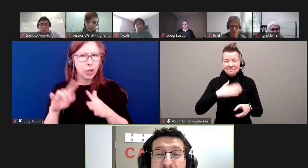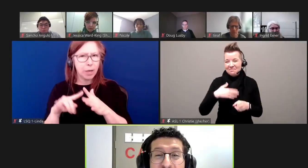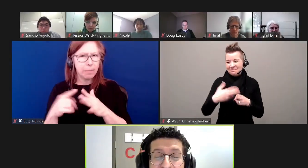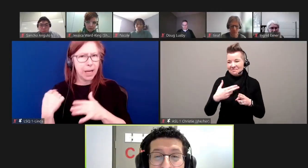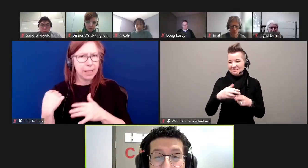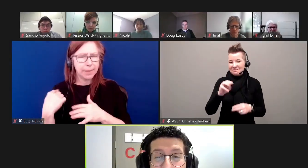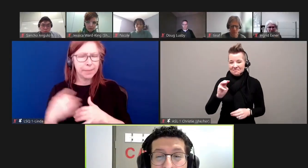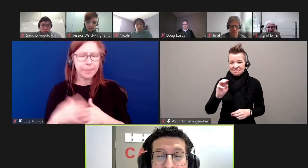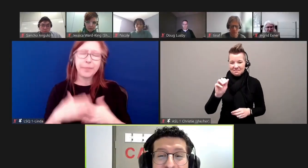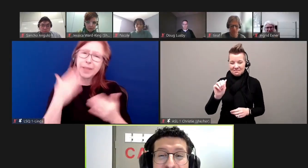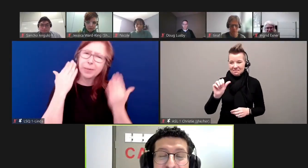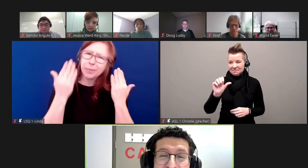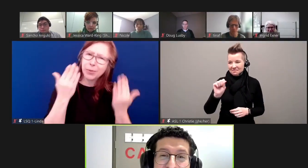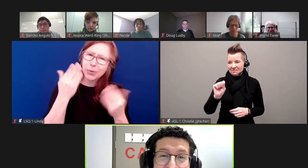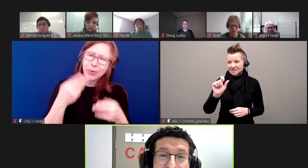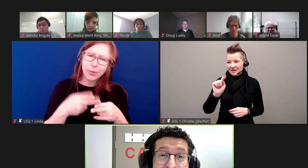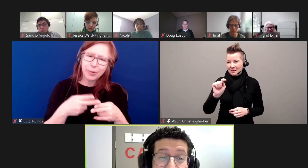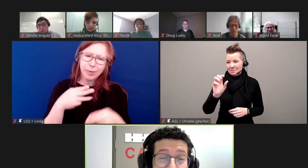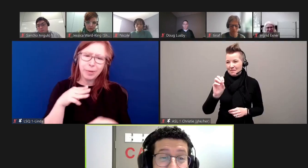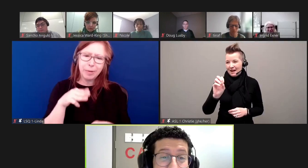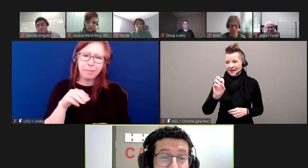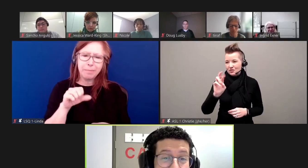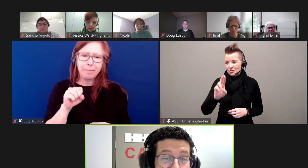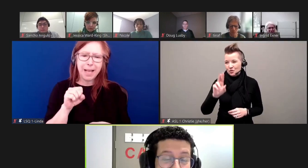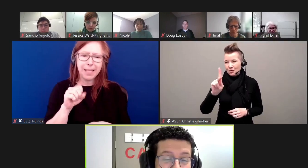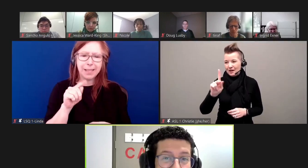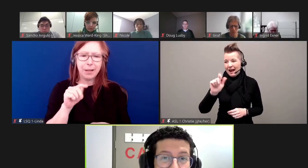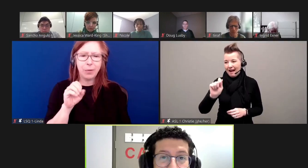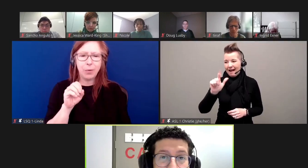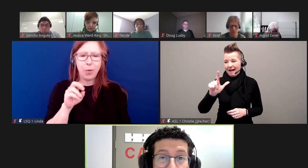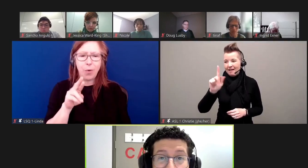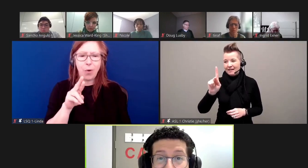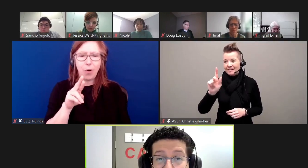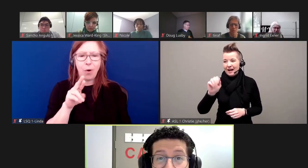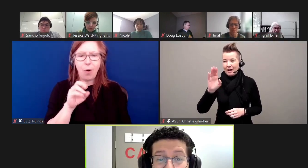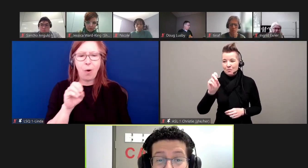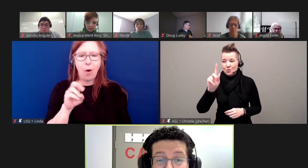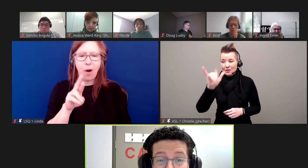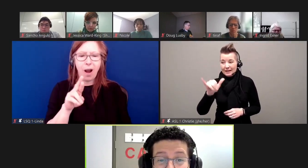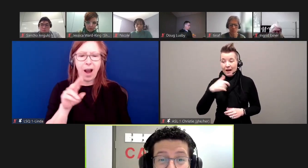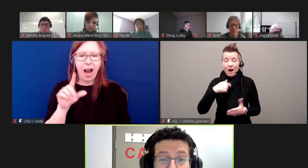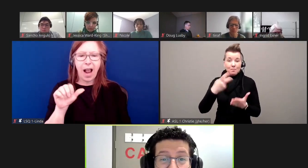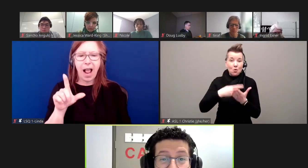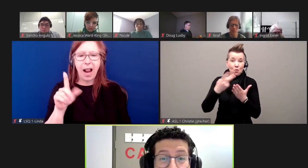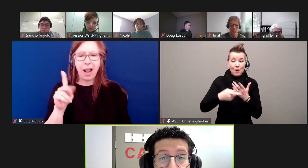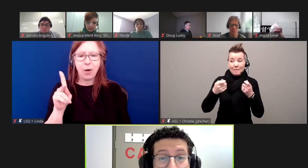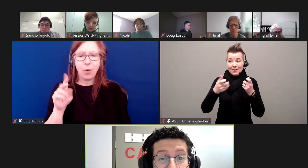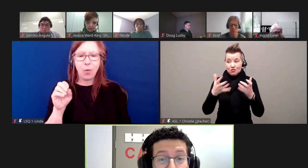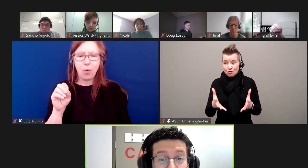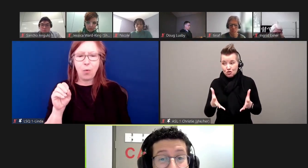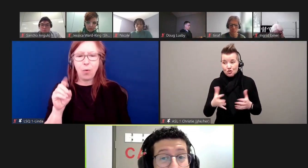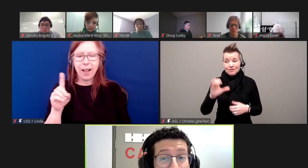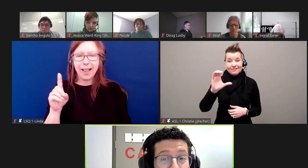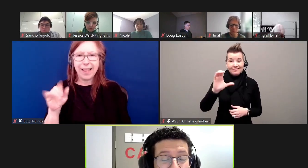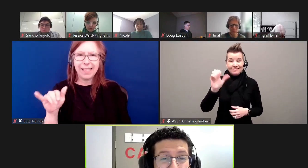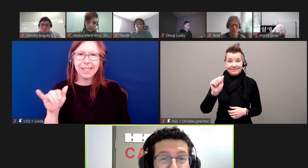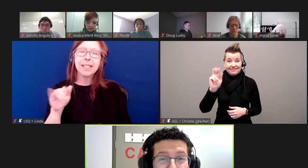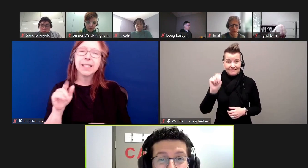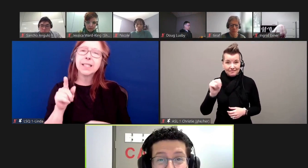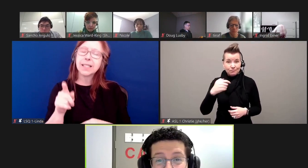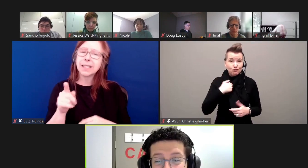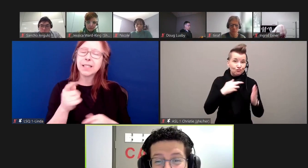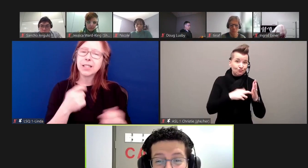Bonjour tout le monde, je m'appelle Mastoral Kaboudi, gestionnaire de programme du réseau d'accessibilité canadien au nom